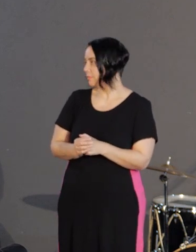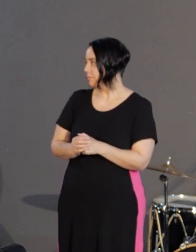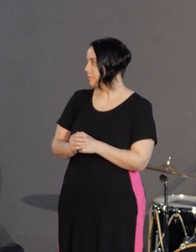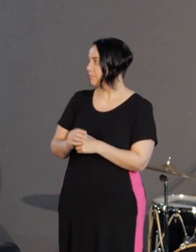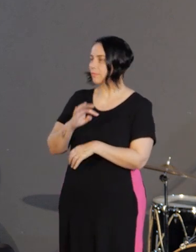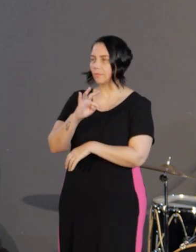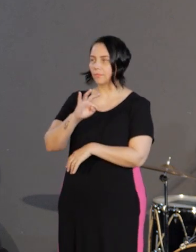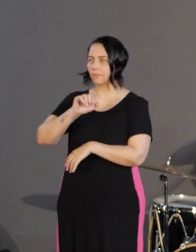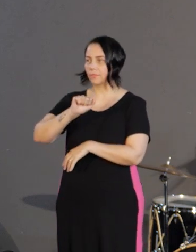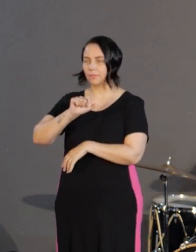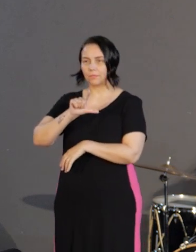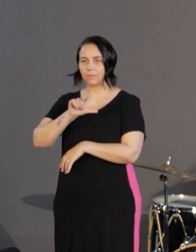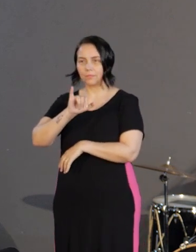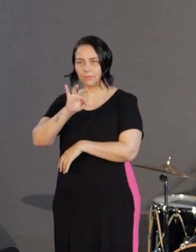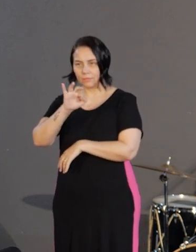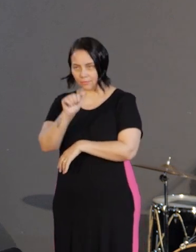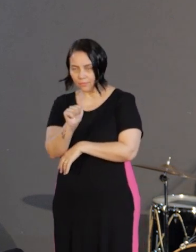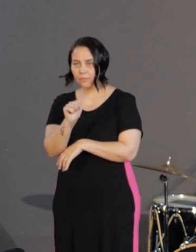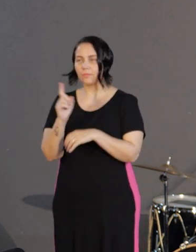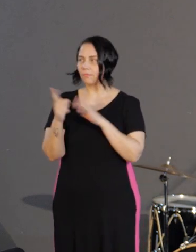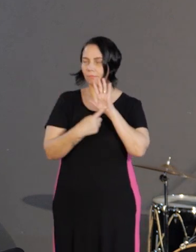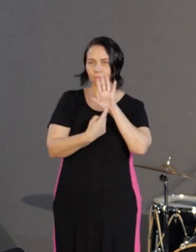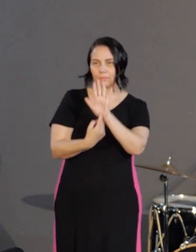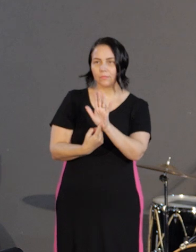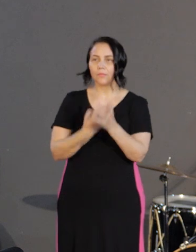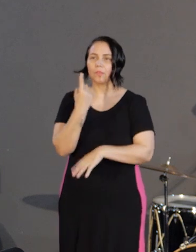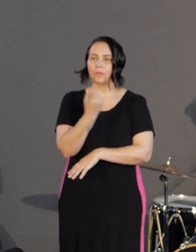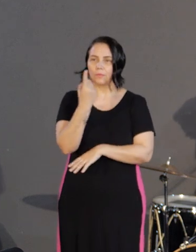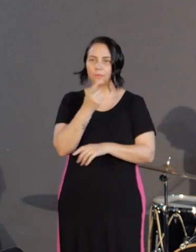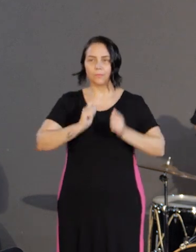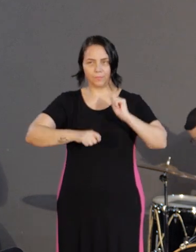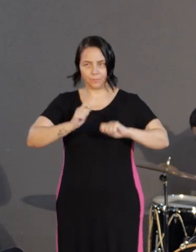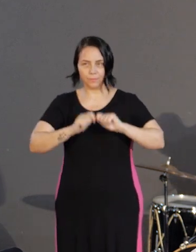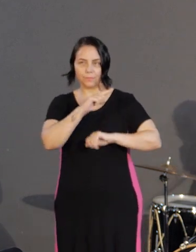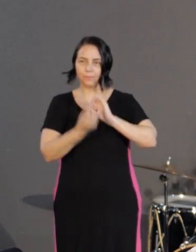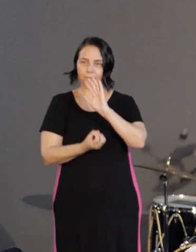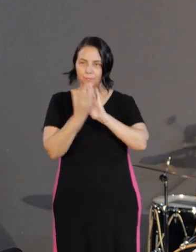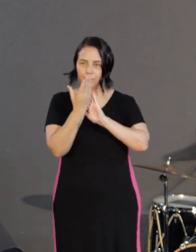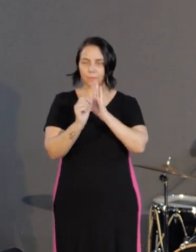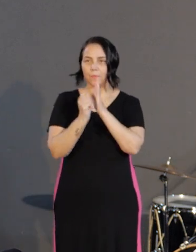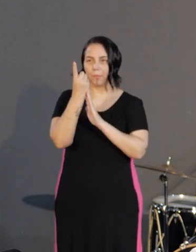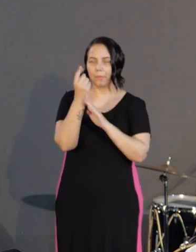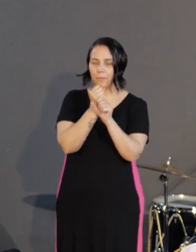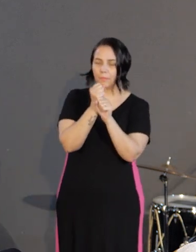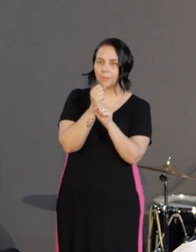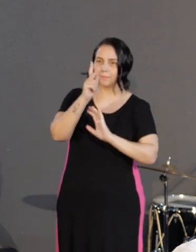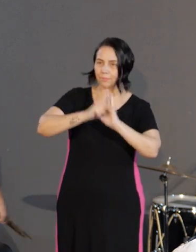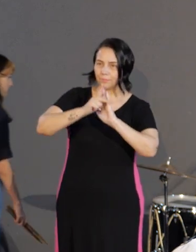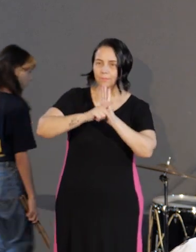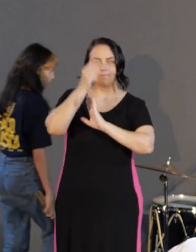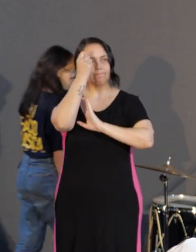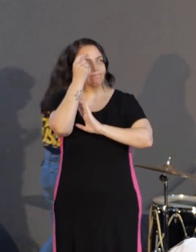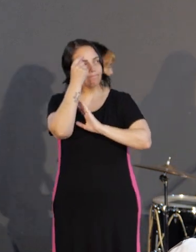Thalita. Ela vai apresentar um solo de bateria que eu compus especificamente para o primeiro ano do projeto, assim, né?